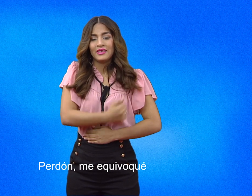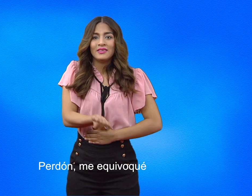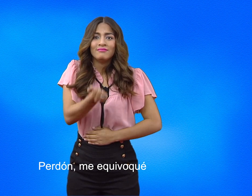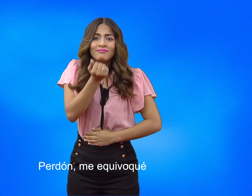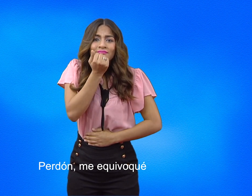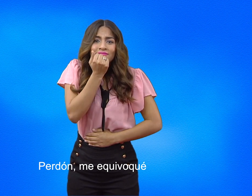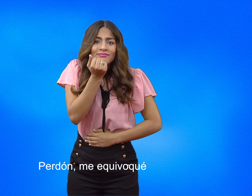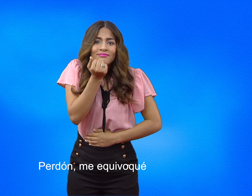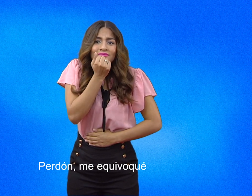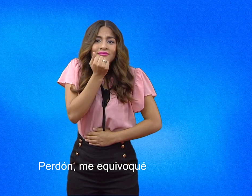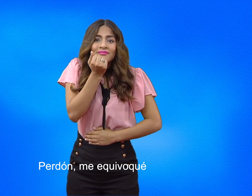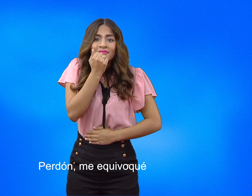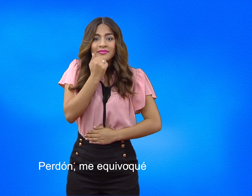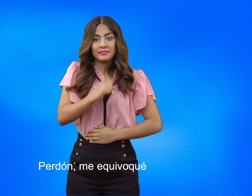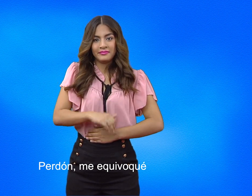Perdón, me equivoqué.